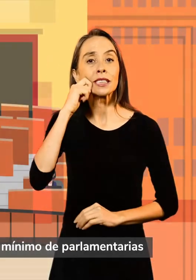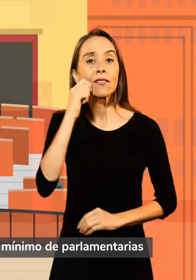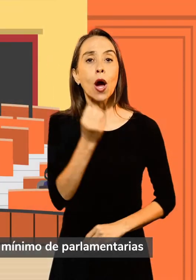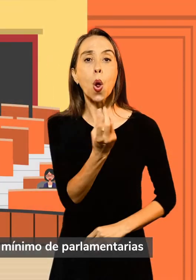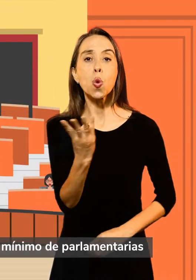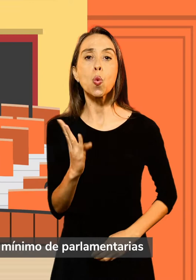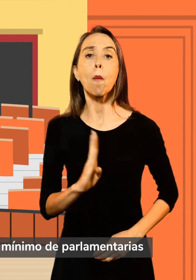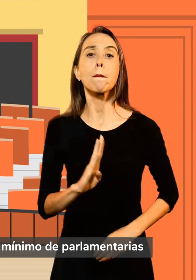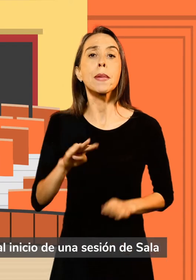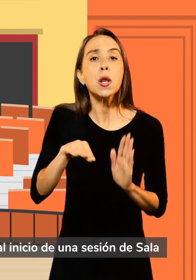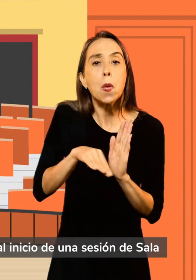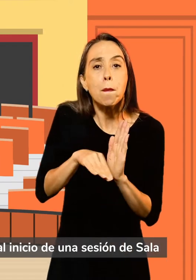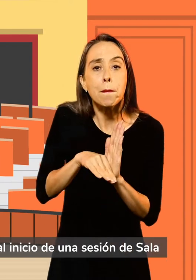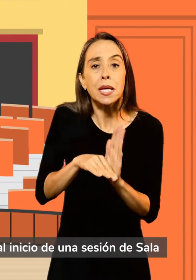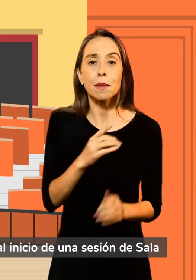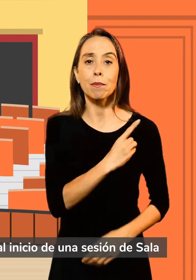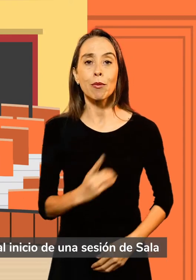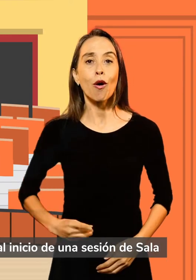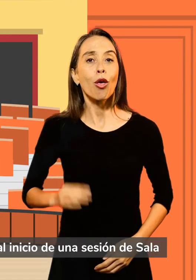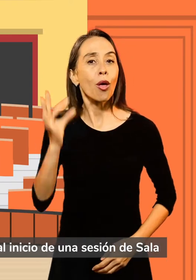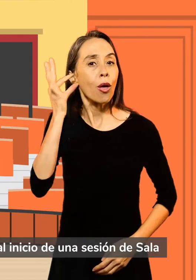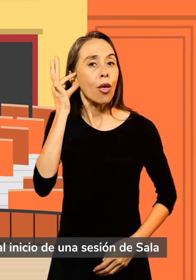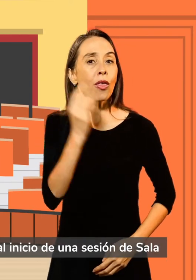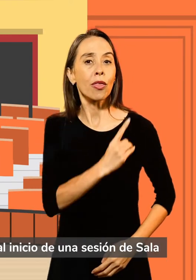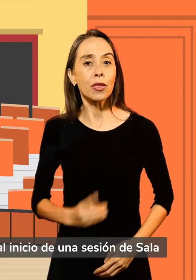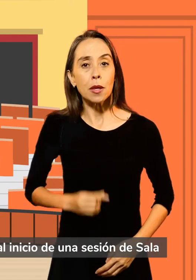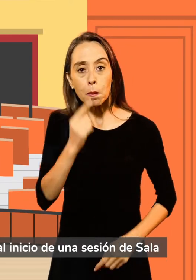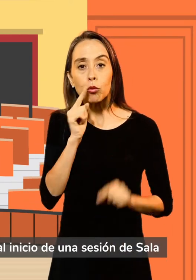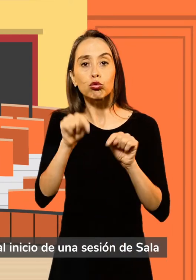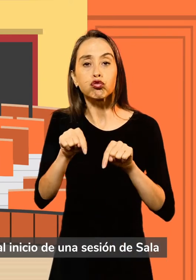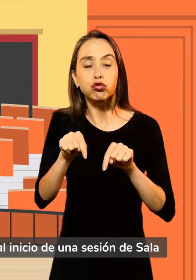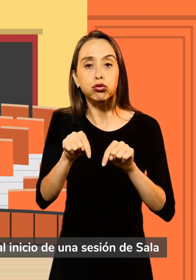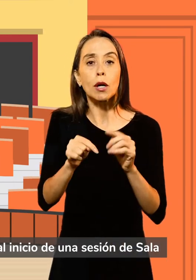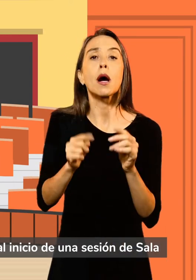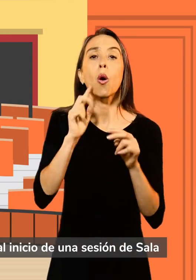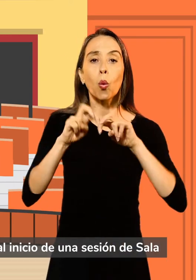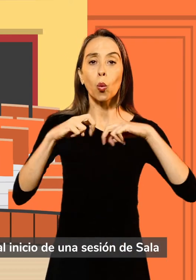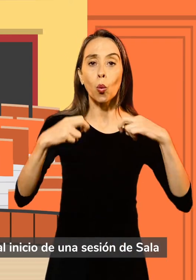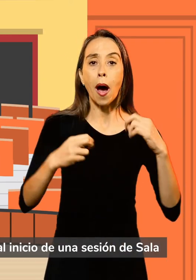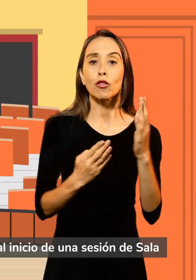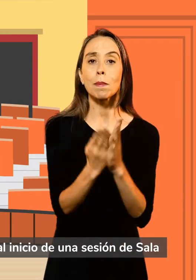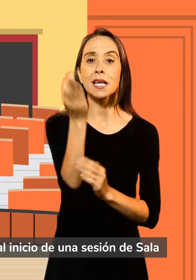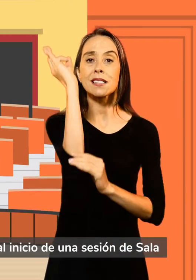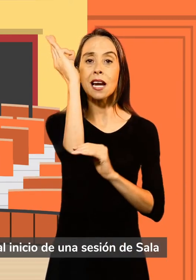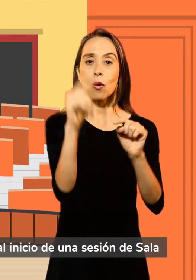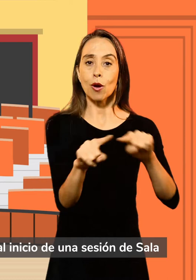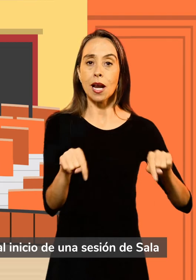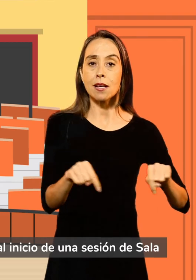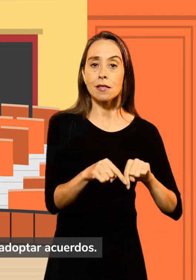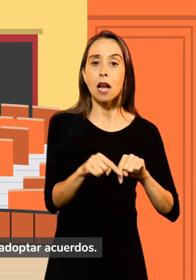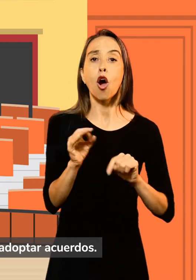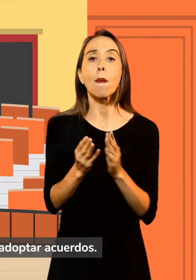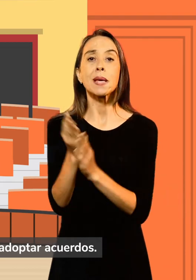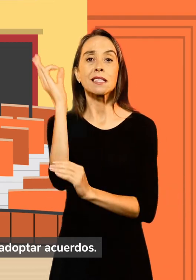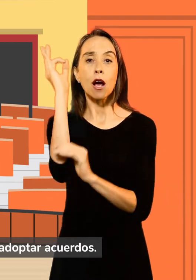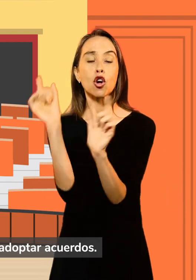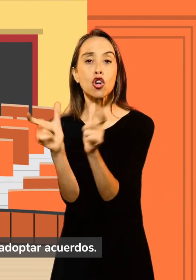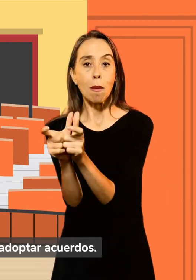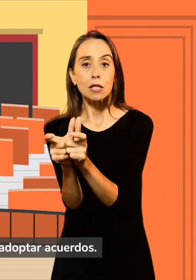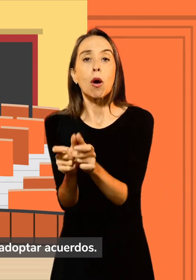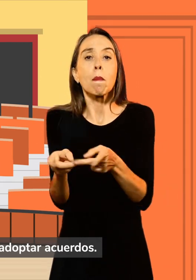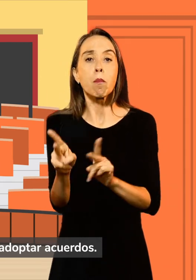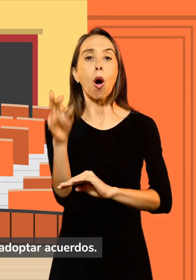número mínimo de parlamentarias y parlamentarios que deben estar presentes al inicio de una sesión de sala o comisión para poder